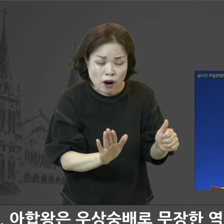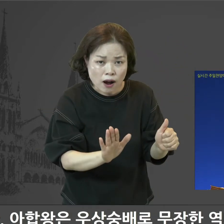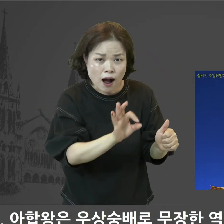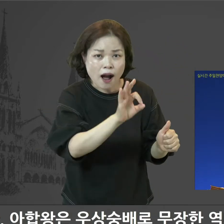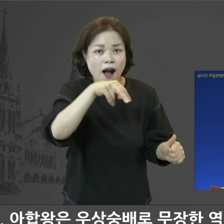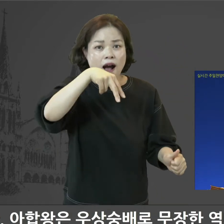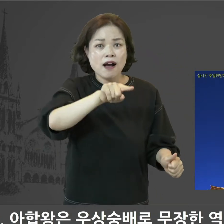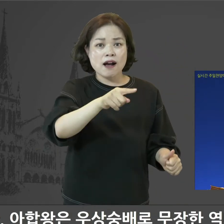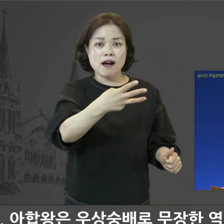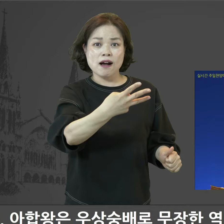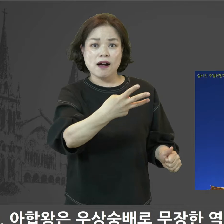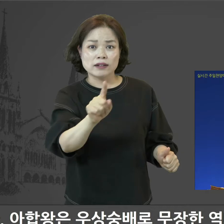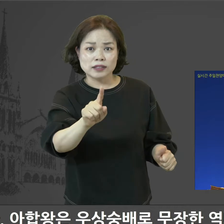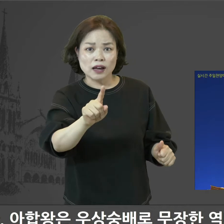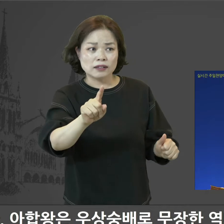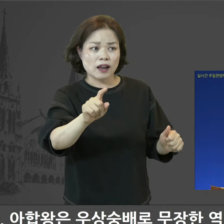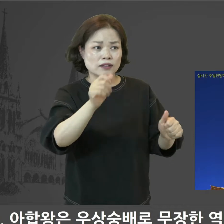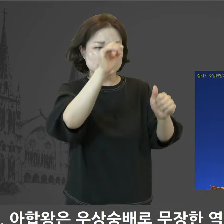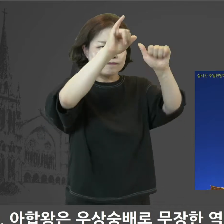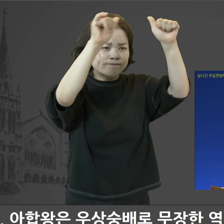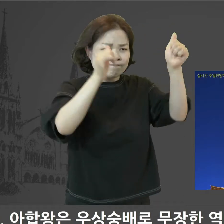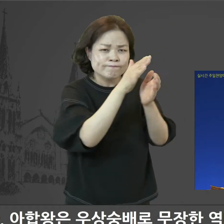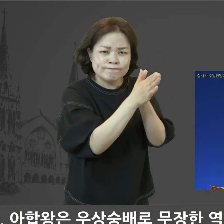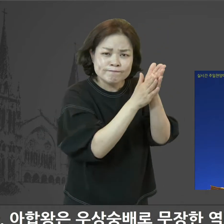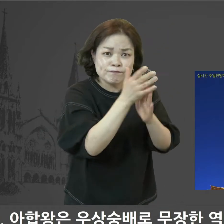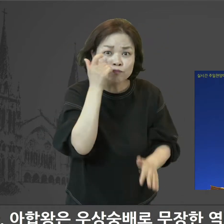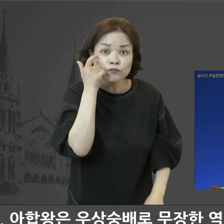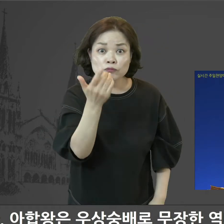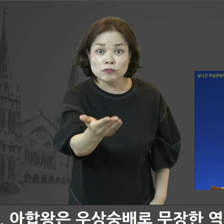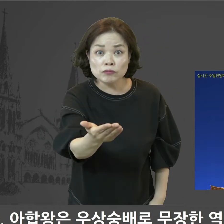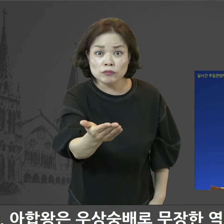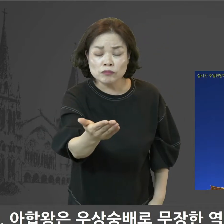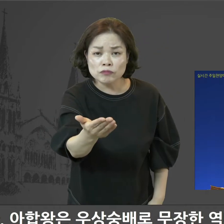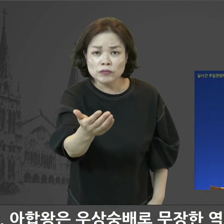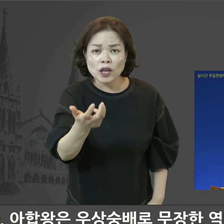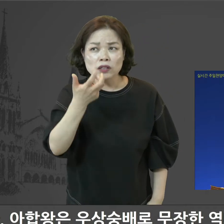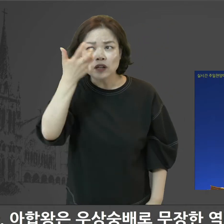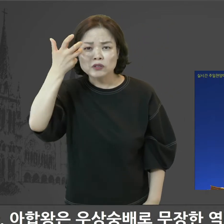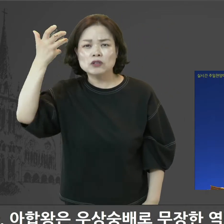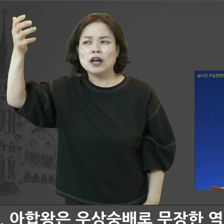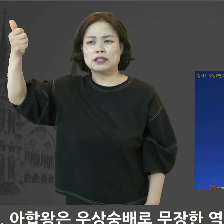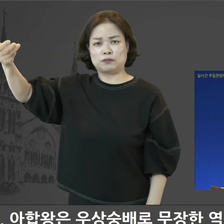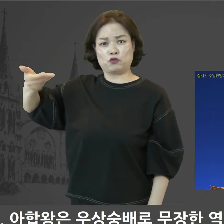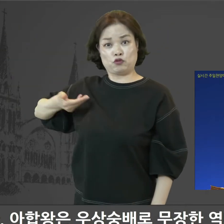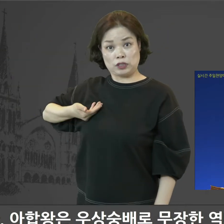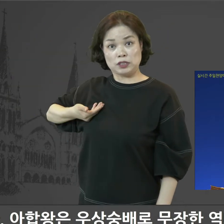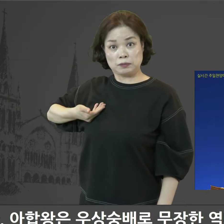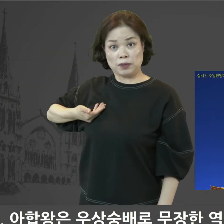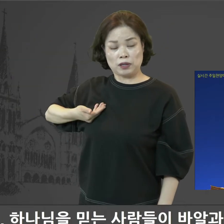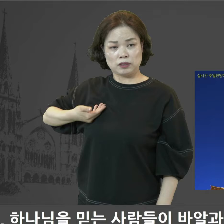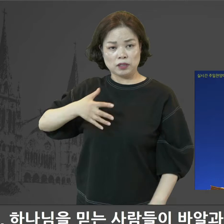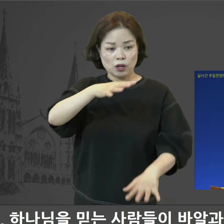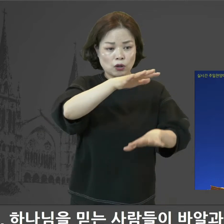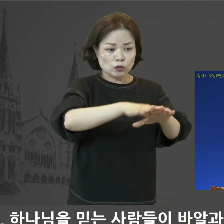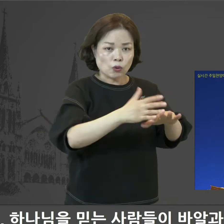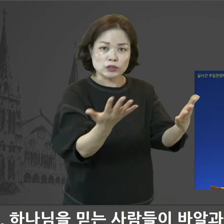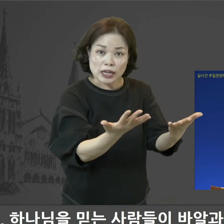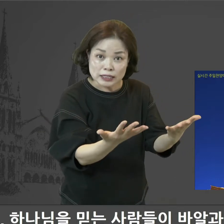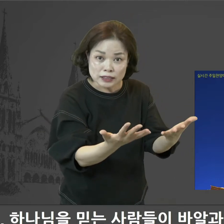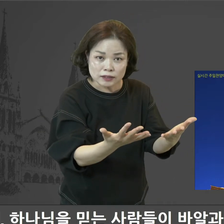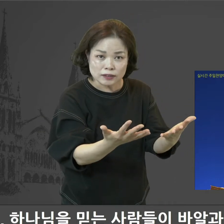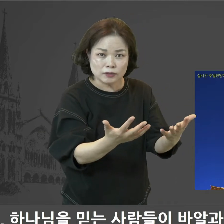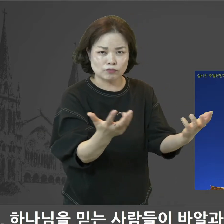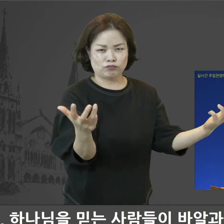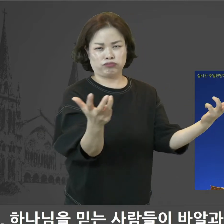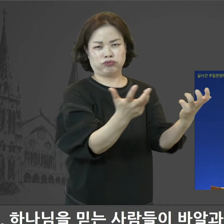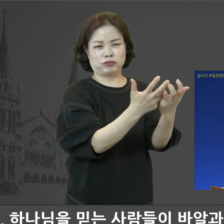섬겼을까요? 그것은 영적인 구원은 하나님께서만 주시지만 농사를 풍요롭게 하고